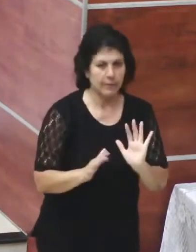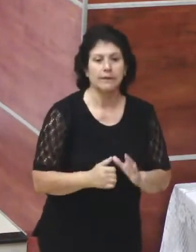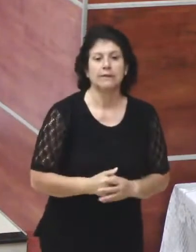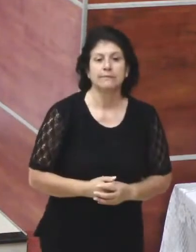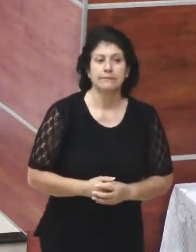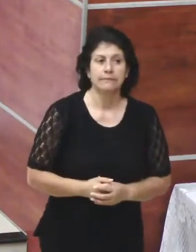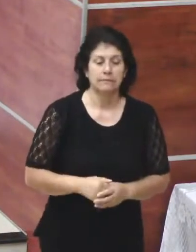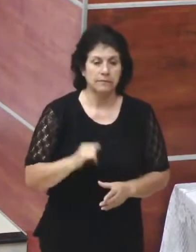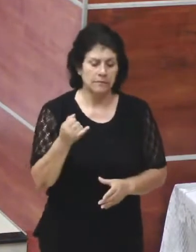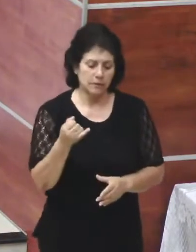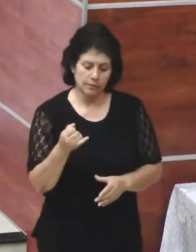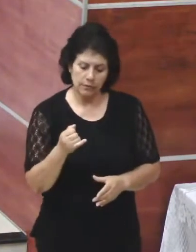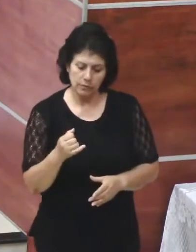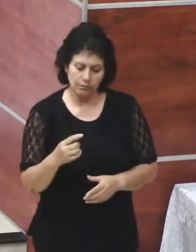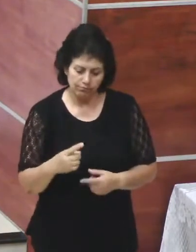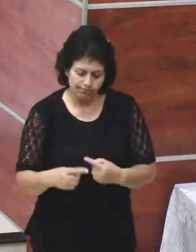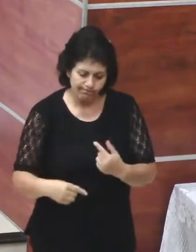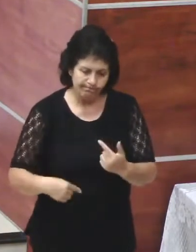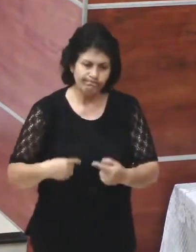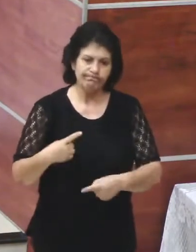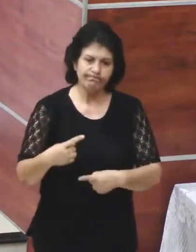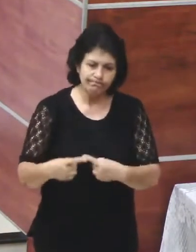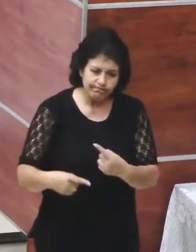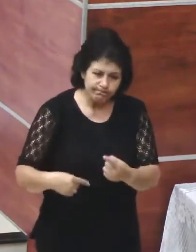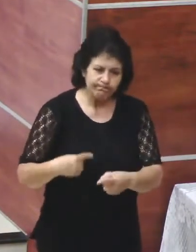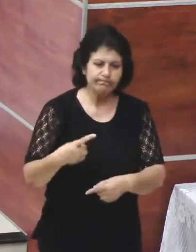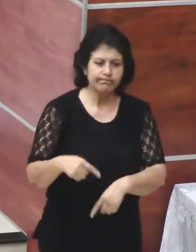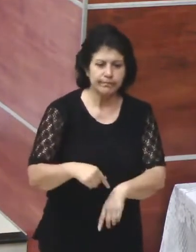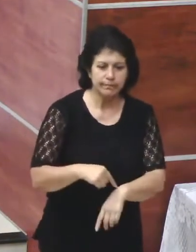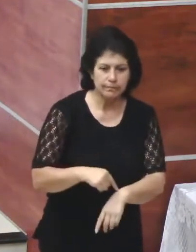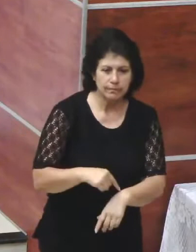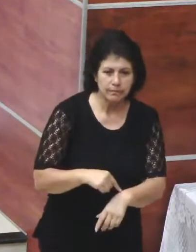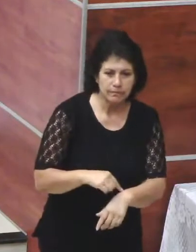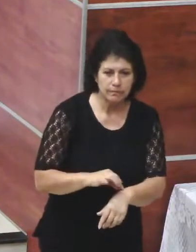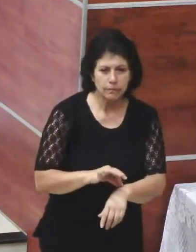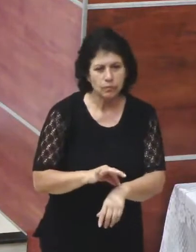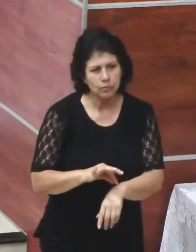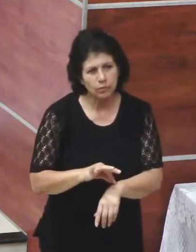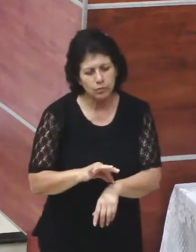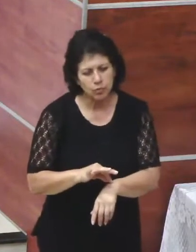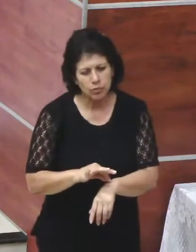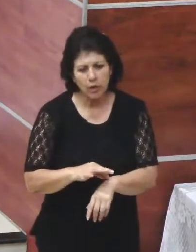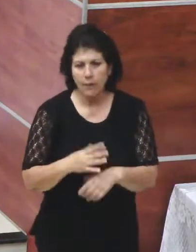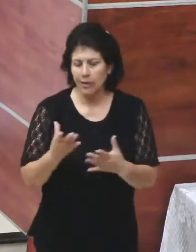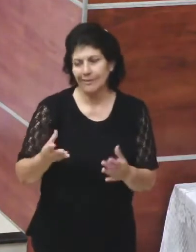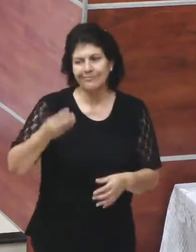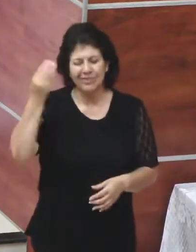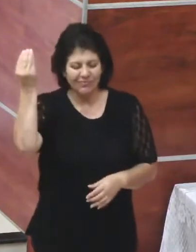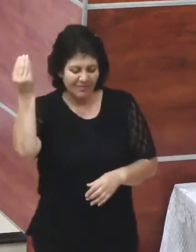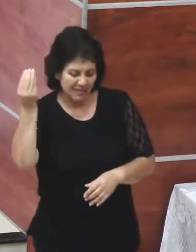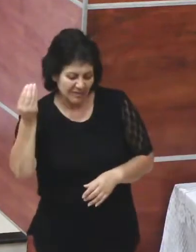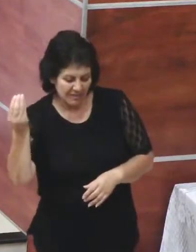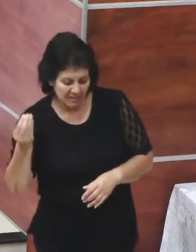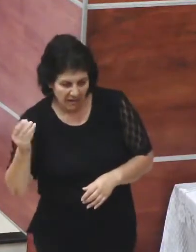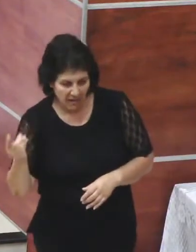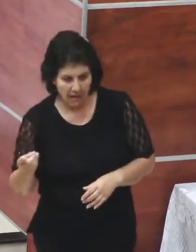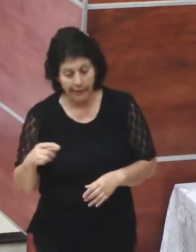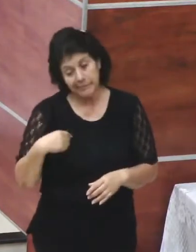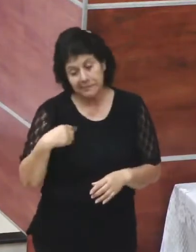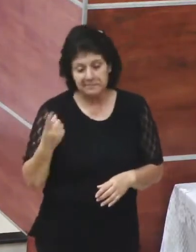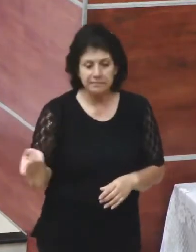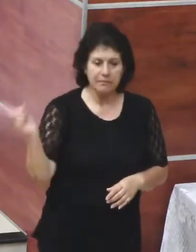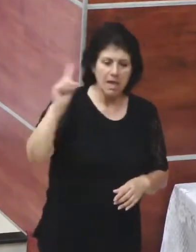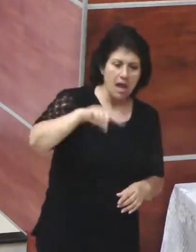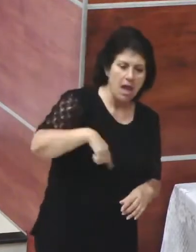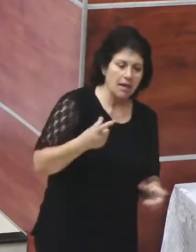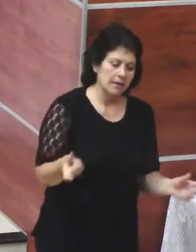que sigue sus pulsos todavía estables porque está el sábado, que es una de las reuniones que todavía